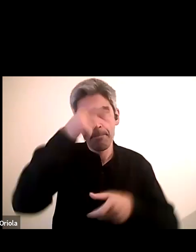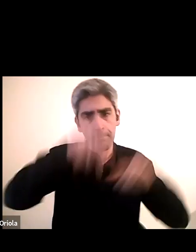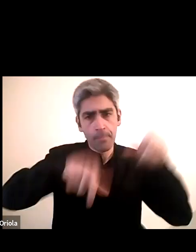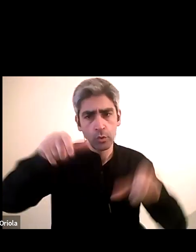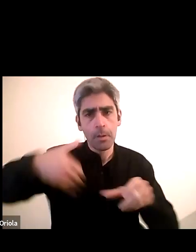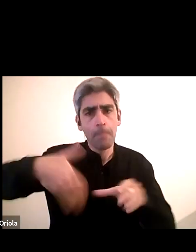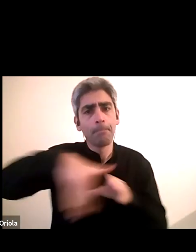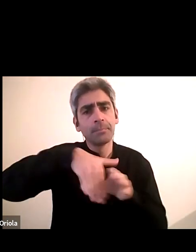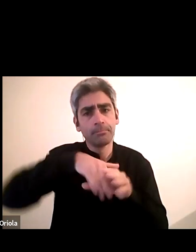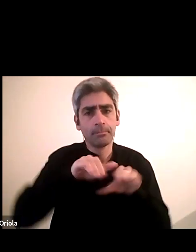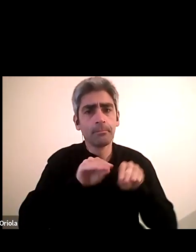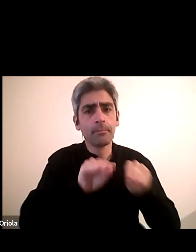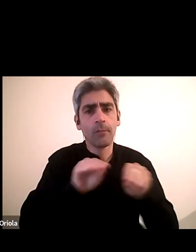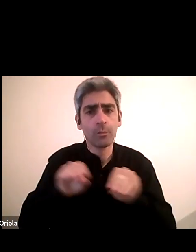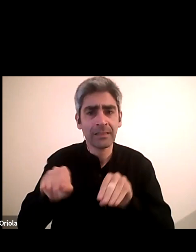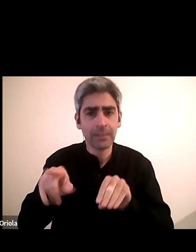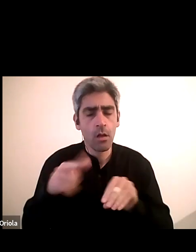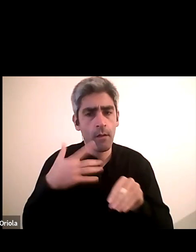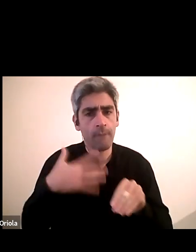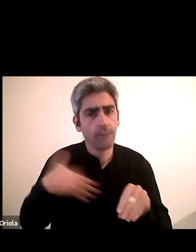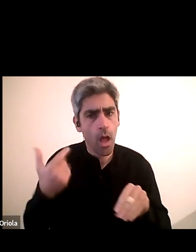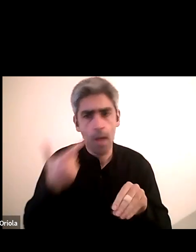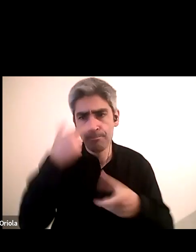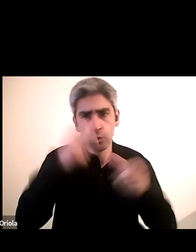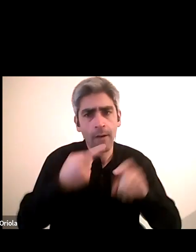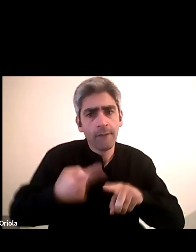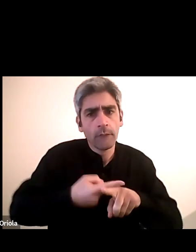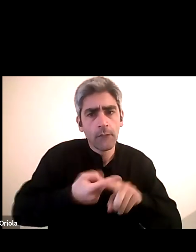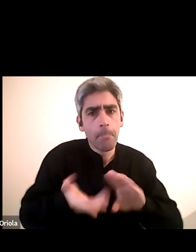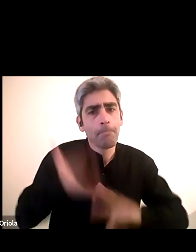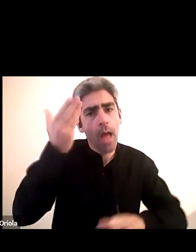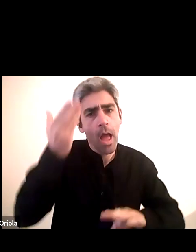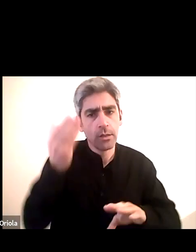de formação um interesse crescente pelos modelos